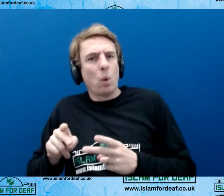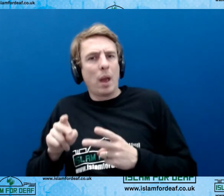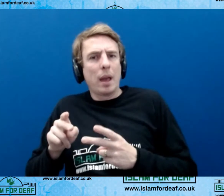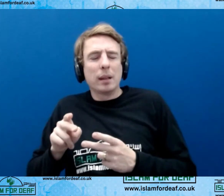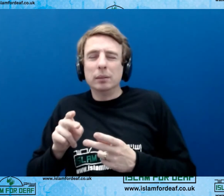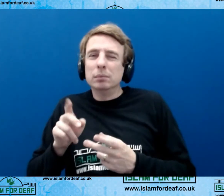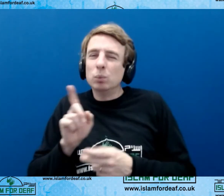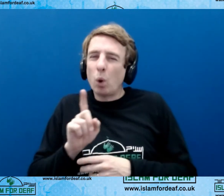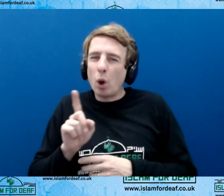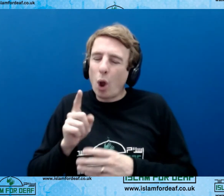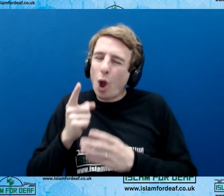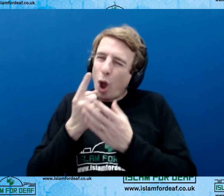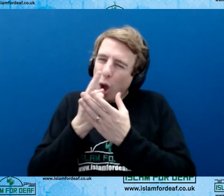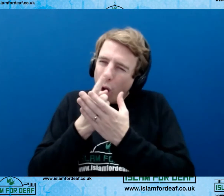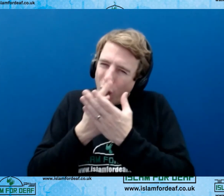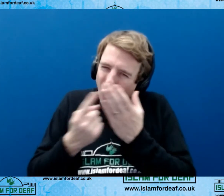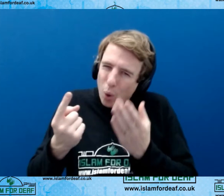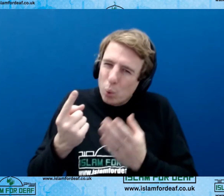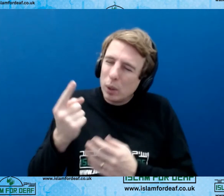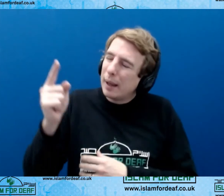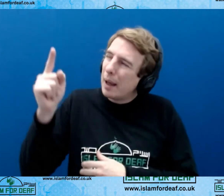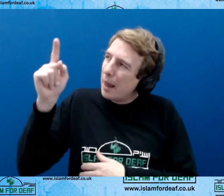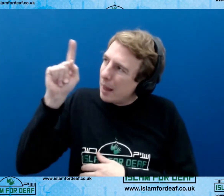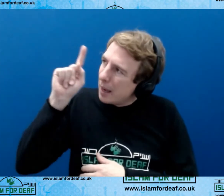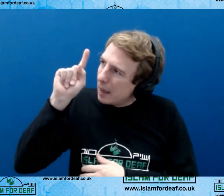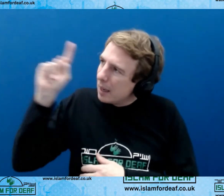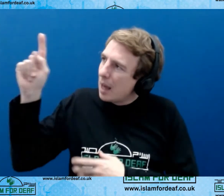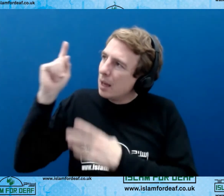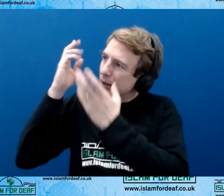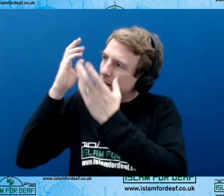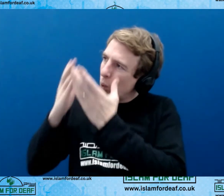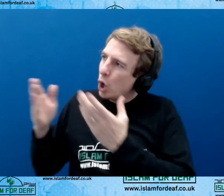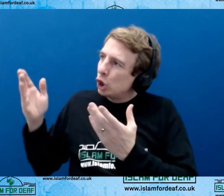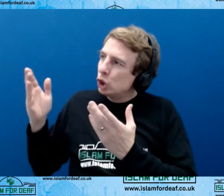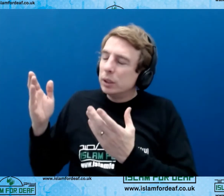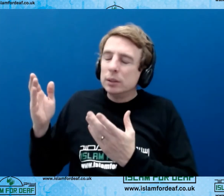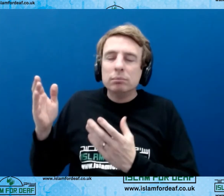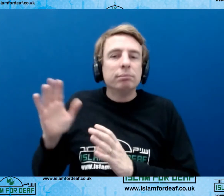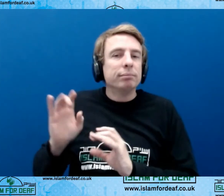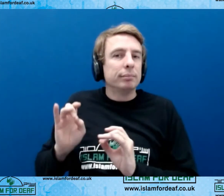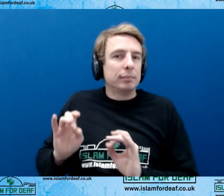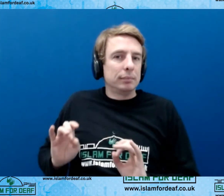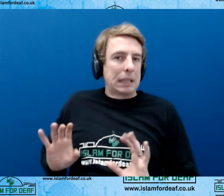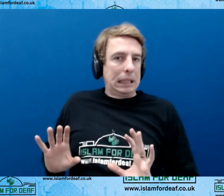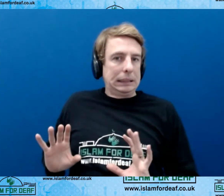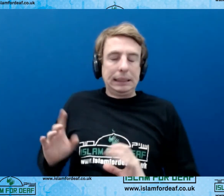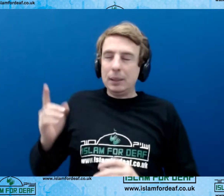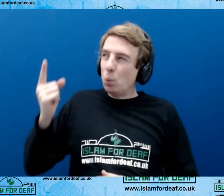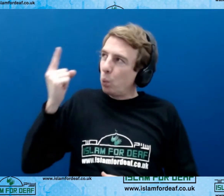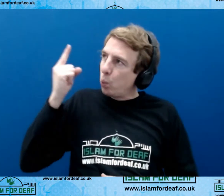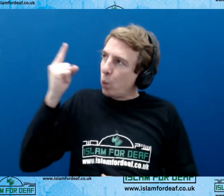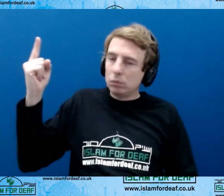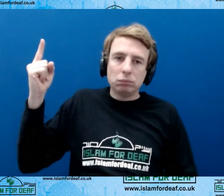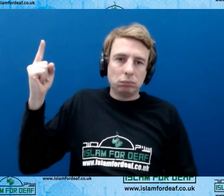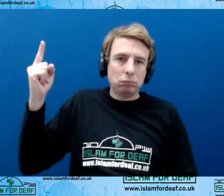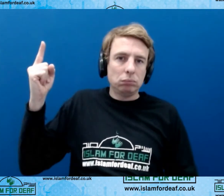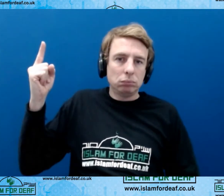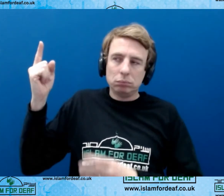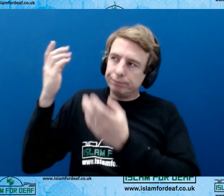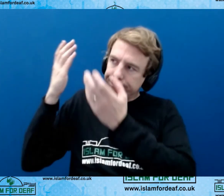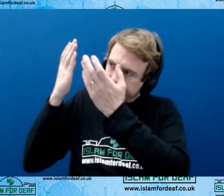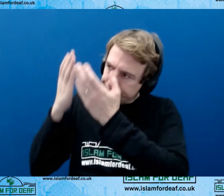وهذه تسمى أيضا بسورة الإخلاص الثانية. سورة الإخلاص الأولى قل هو الله أحد، وهذه كذلك تسمى أيضا